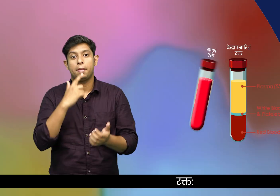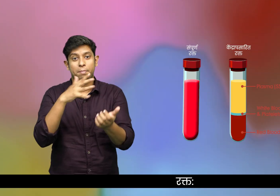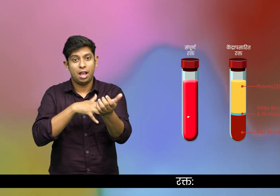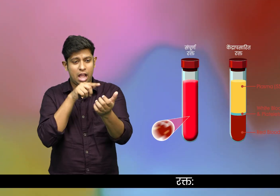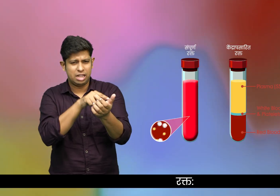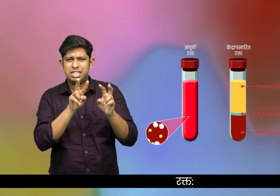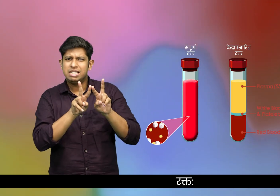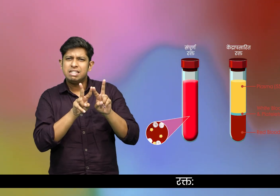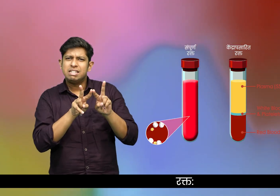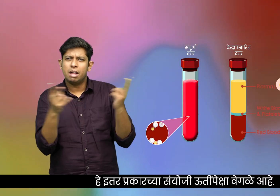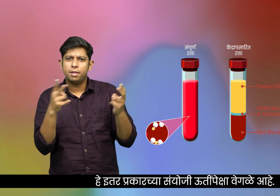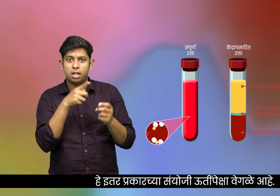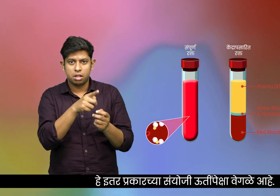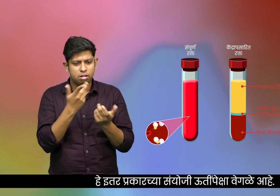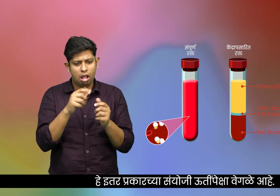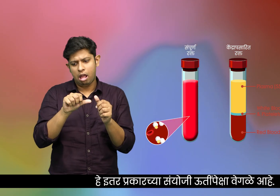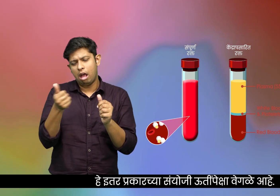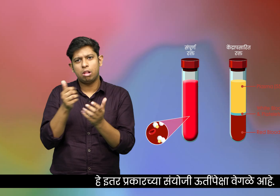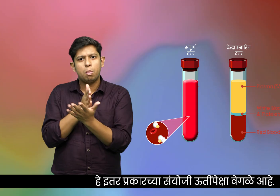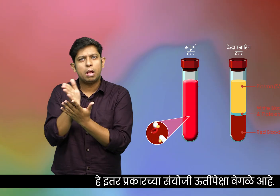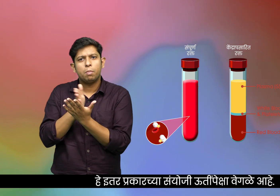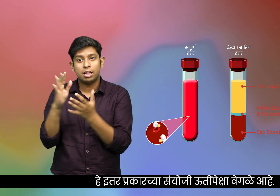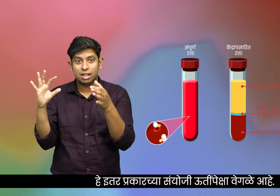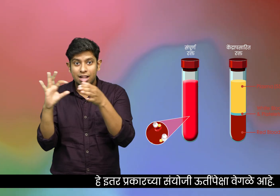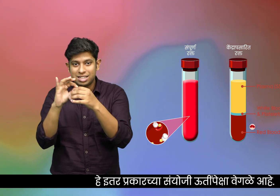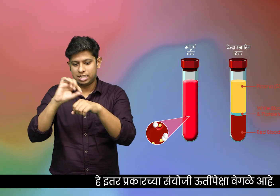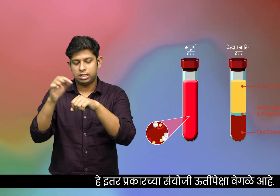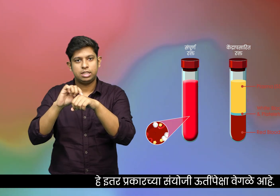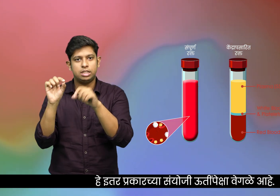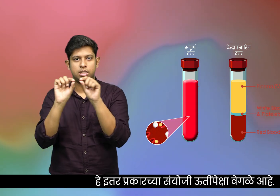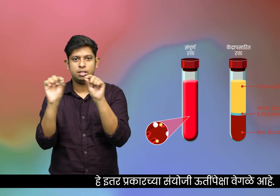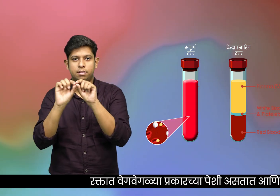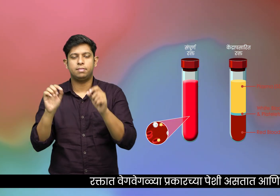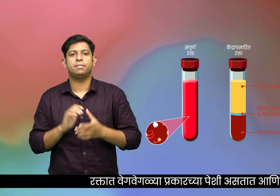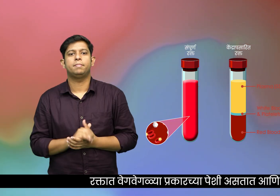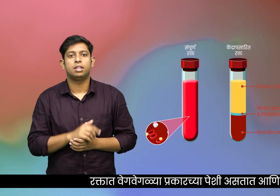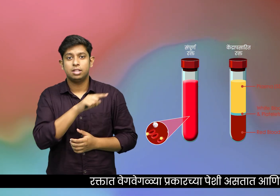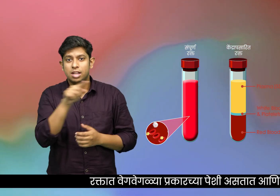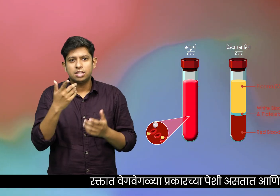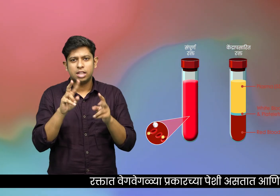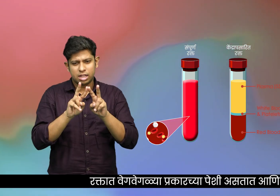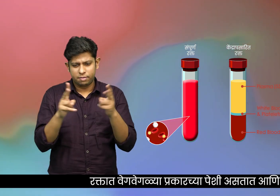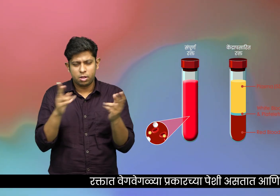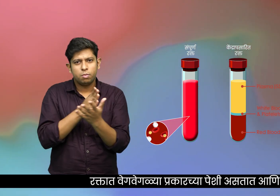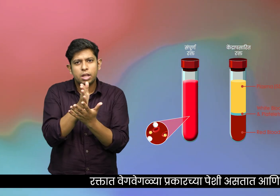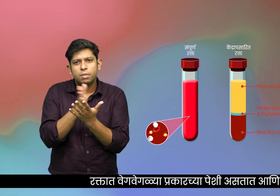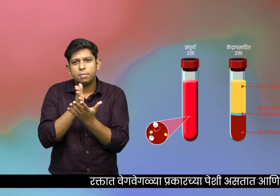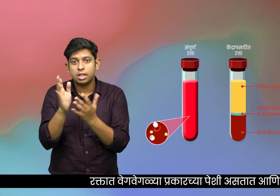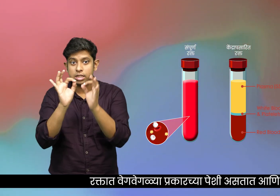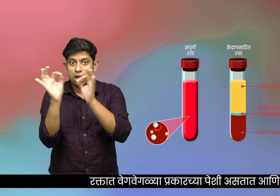रक्त हे इतर प्रकारांच्या संयोजी ऊतींपेक्षा वेगळे आहे. रक्तात वेगवेगळ्या प्रकारच्या पेशी